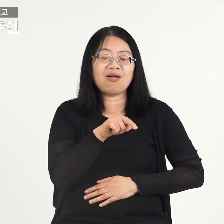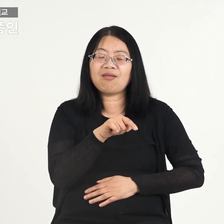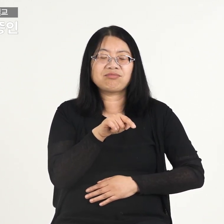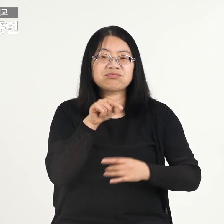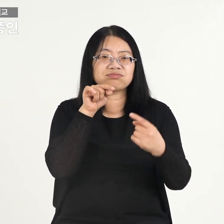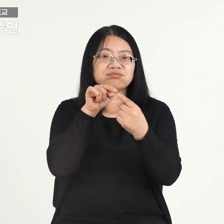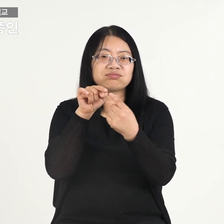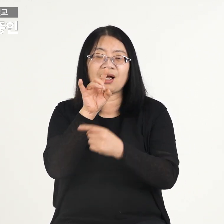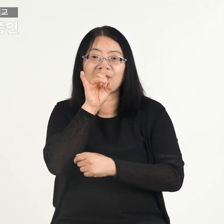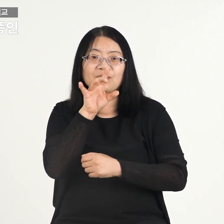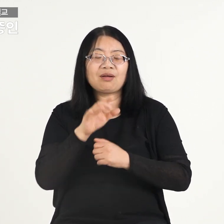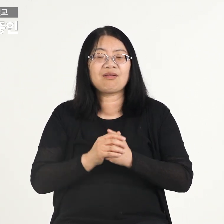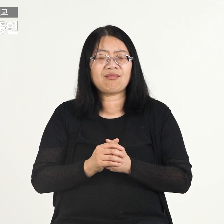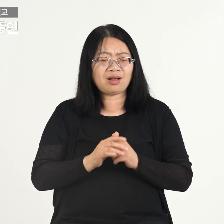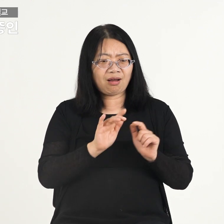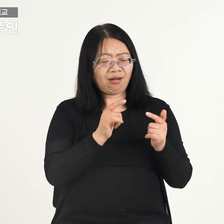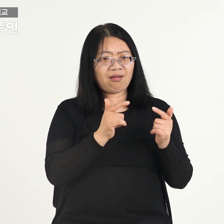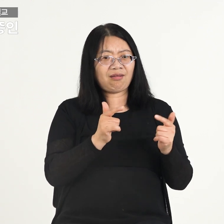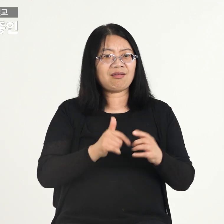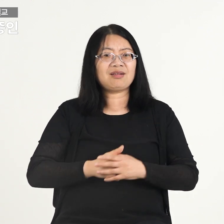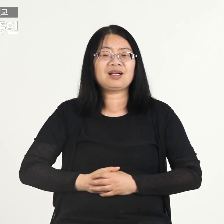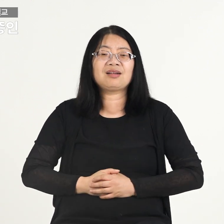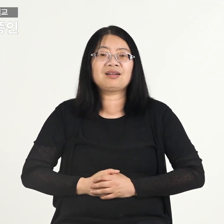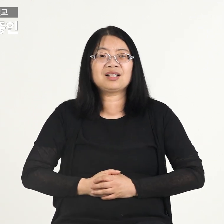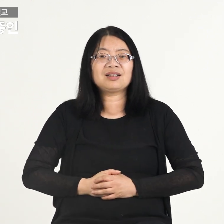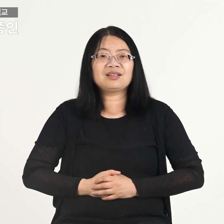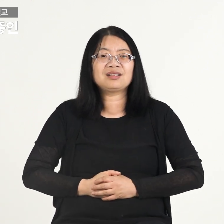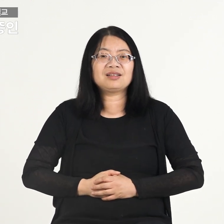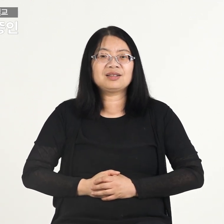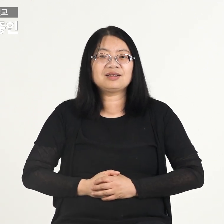통합니까? 아니라니까요. 에?